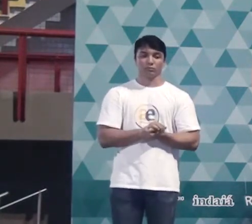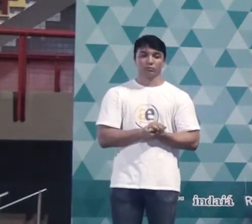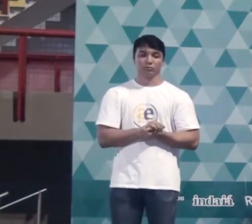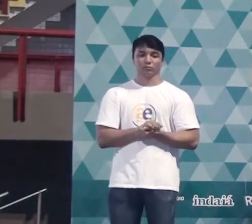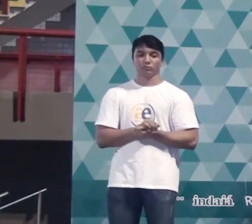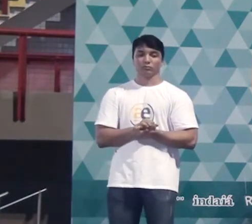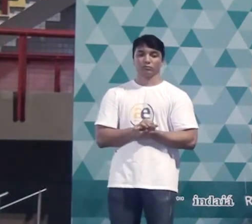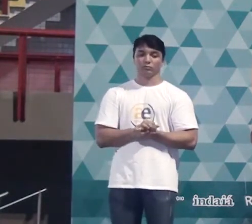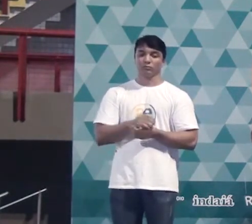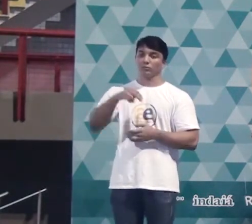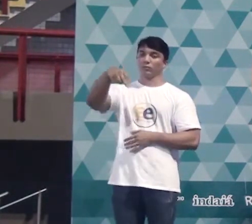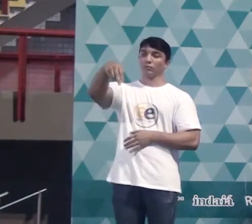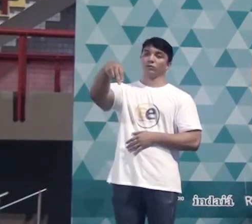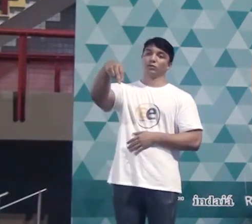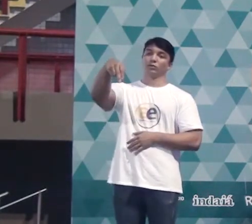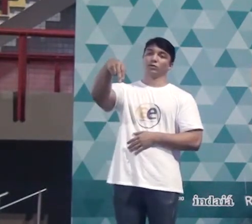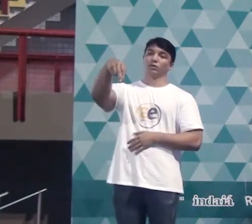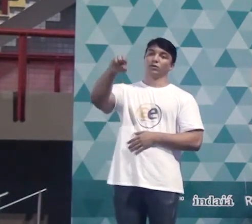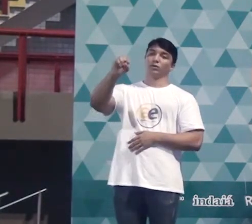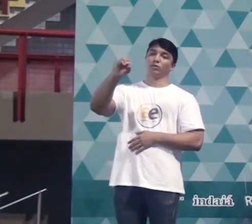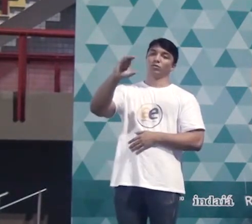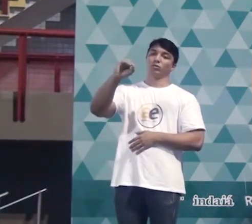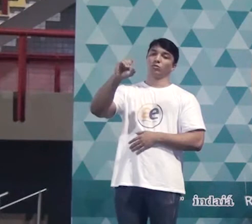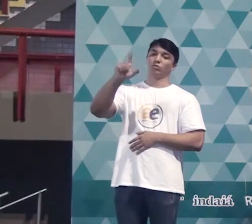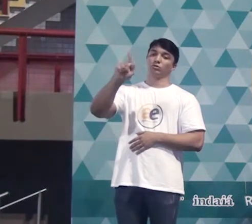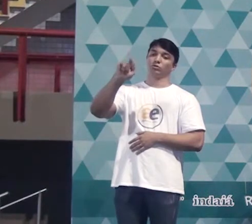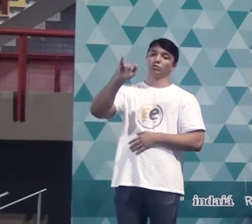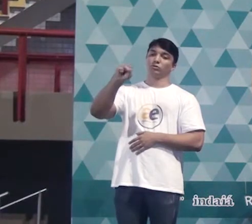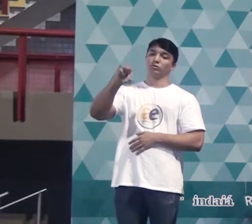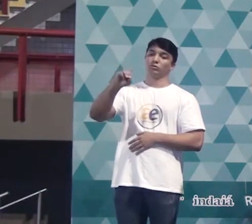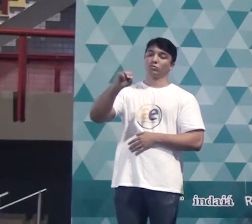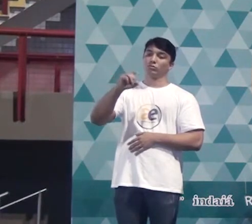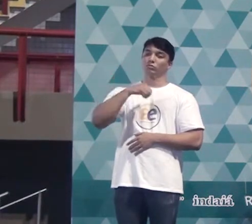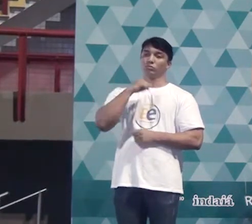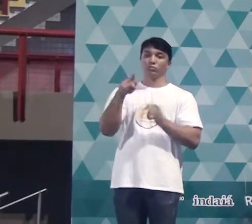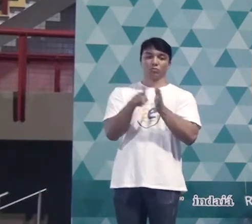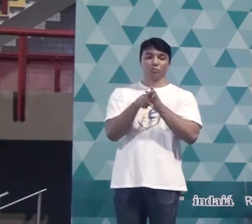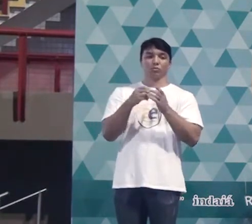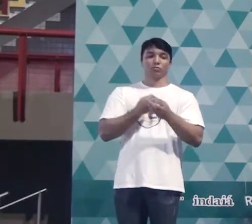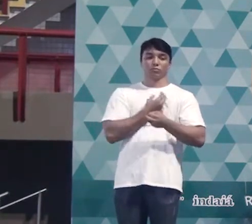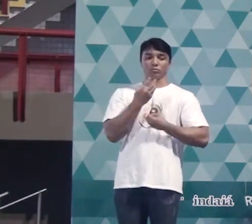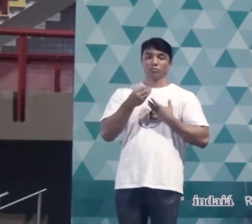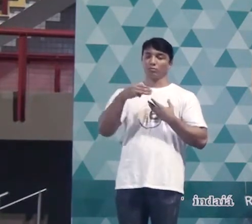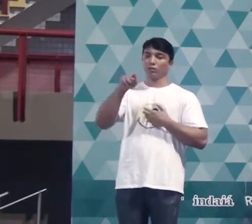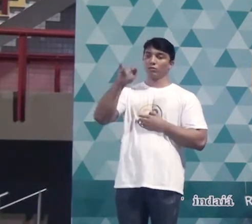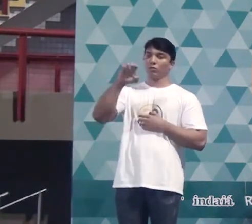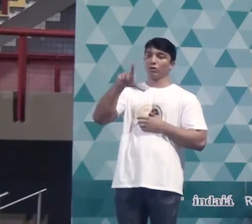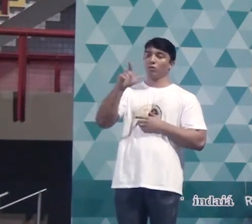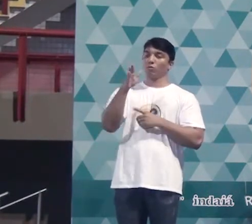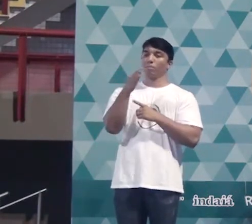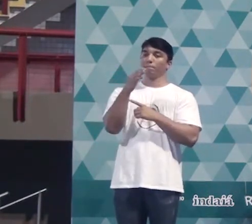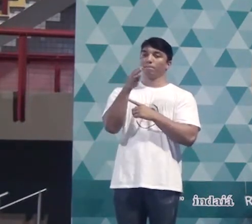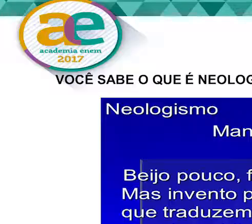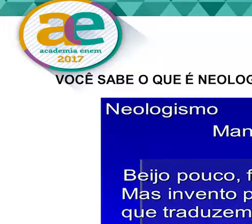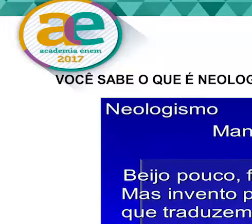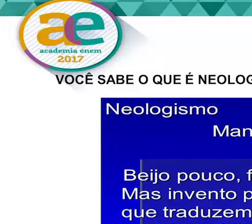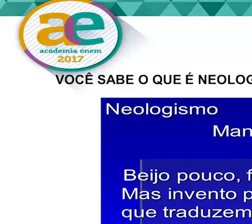sabe o que é neologismo? Tem aí um poeminha de Manuel Bandeira que já foi muito citado aqui, olha que